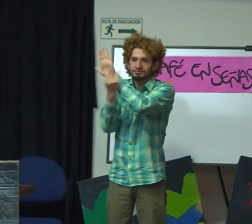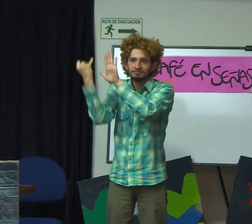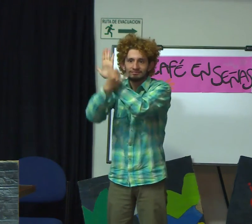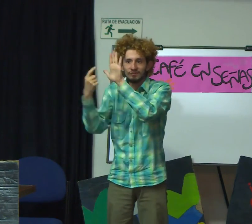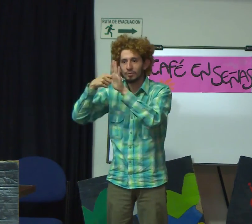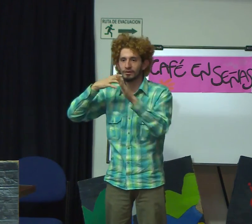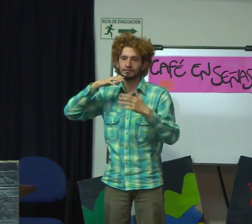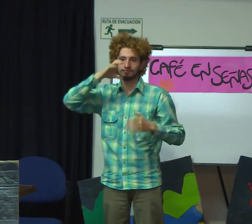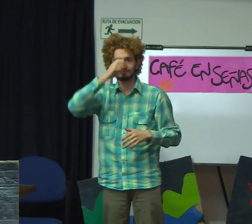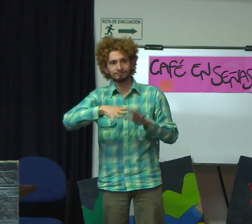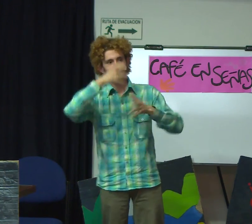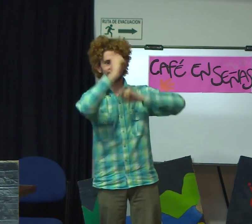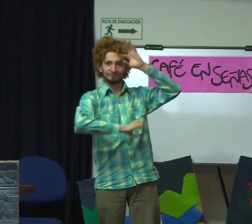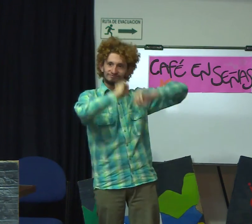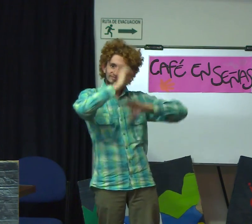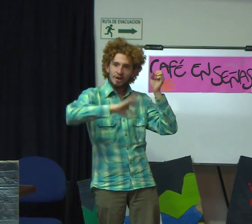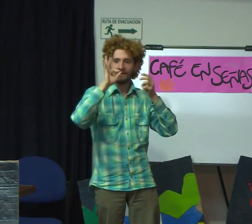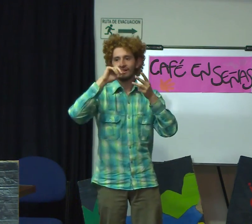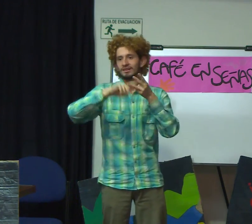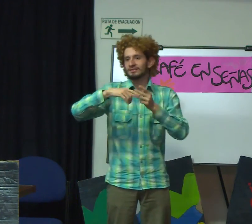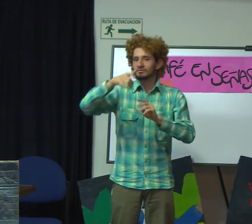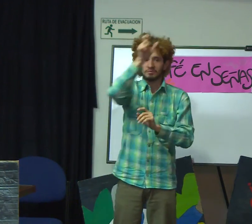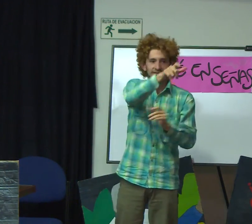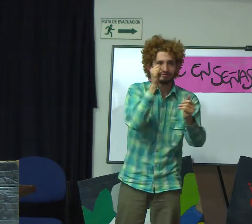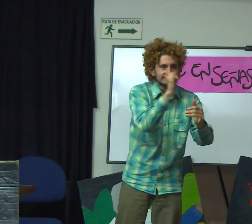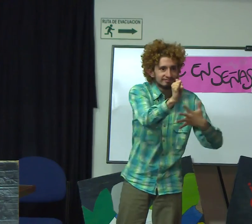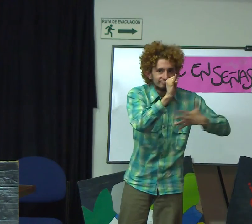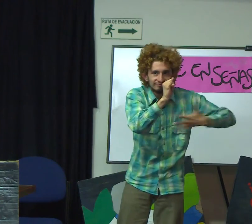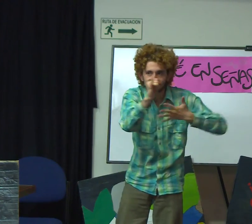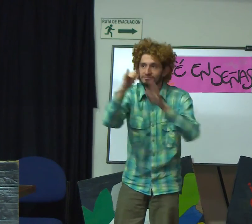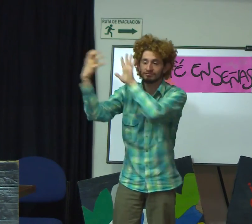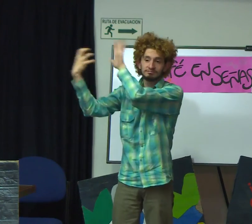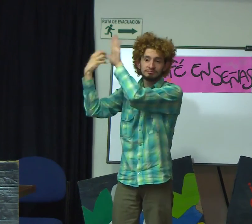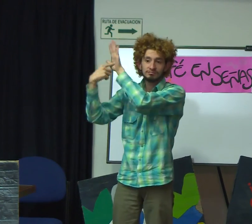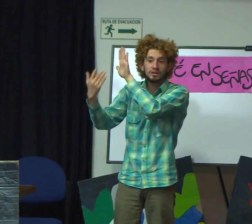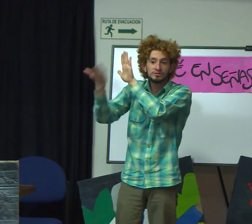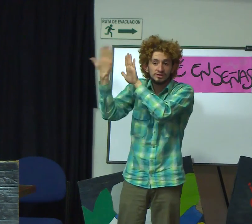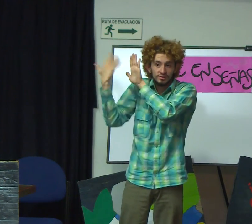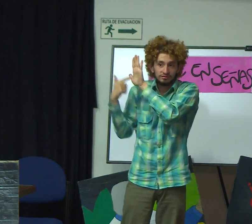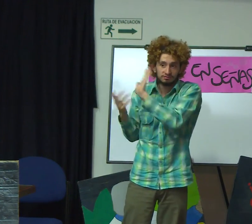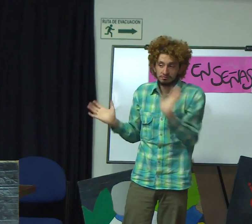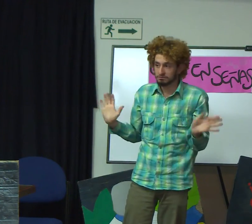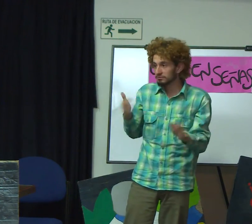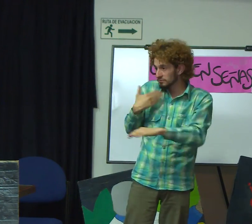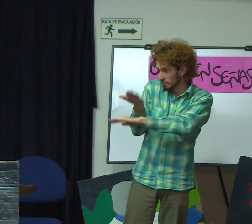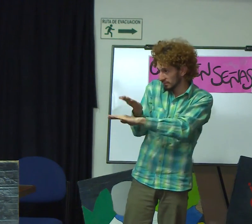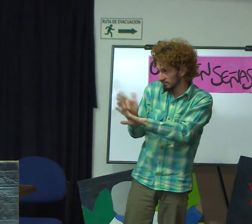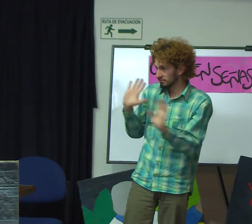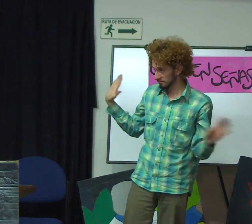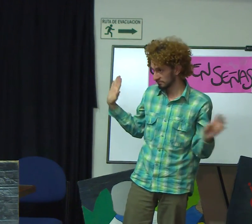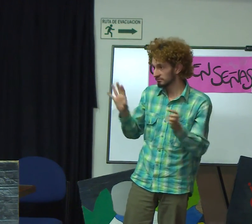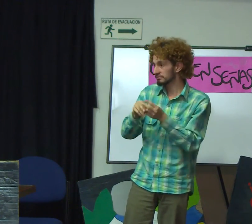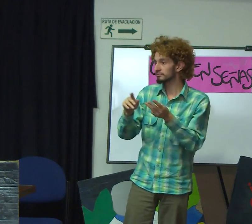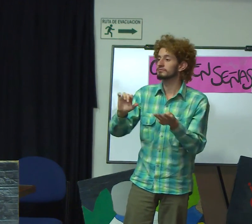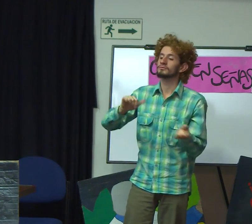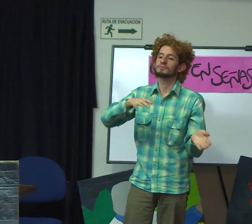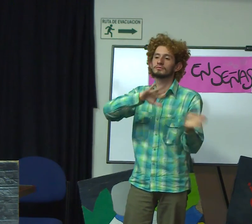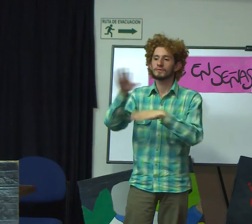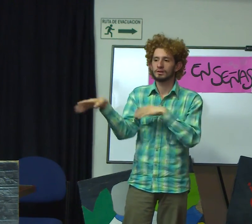utilizáramos, por ejemplo, toda la parte visual, toda la parte de imágenes que podíamos presentar a través de, por ejemplo,